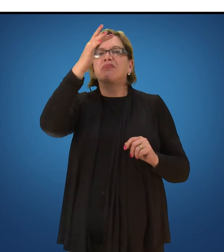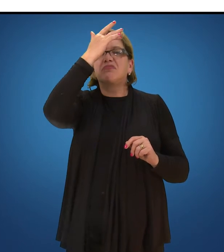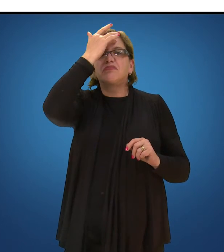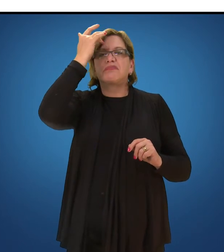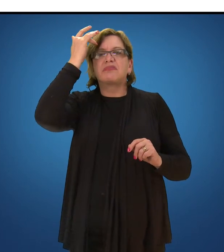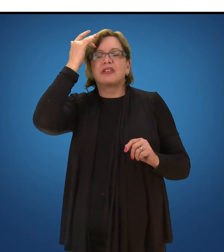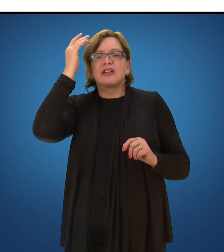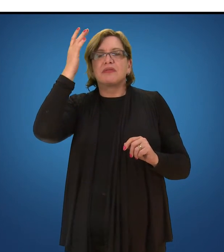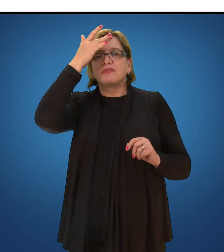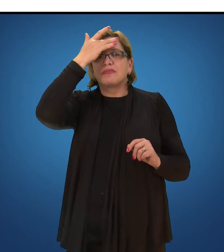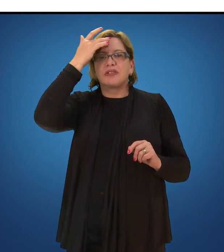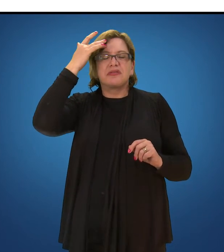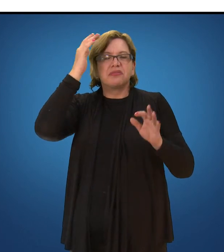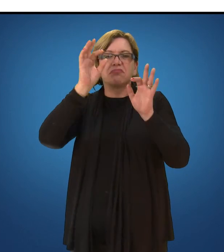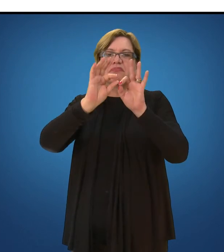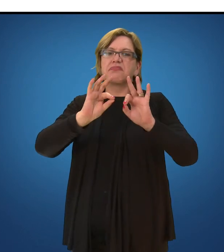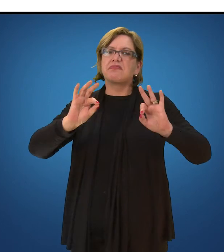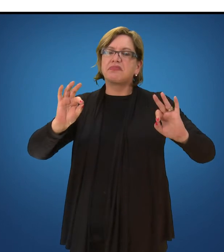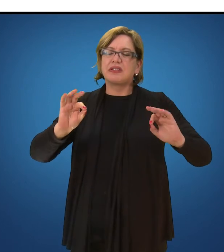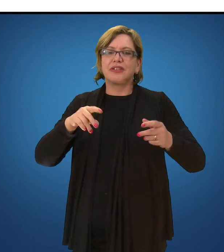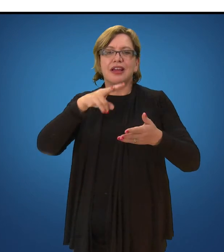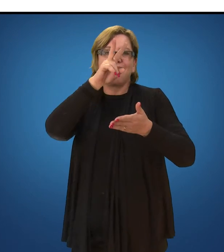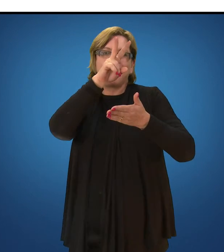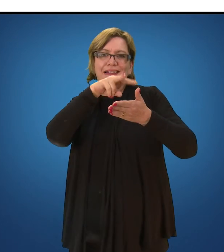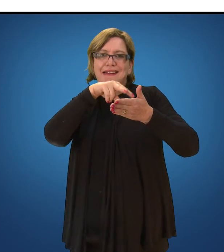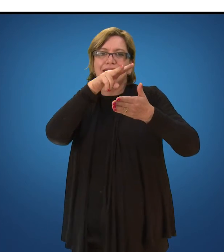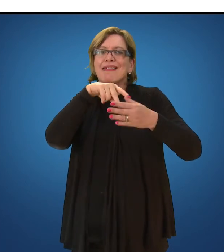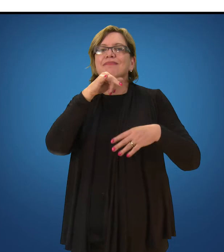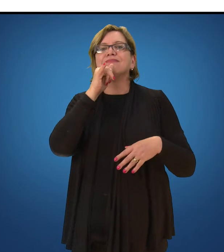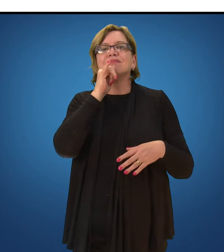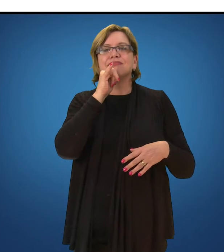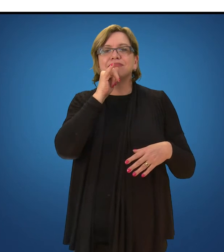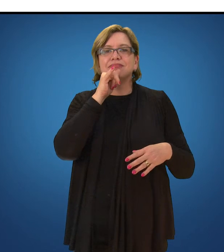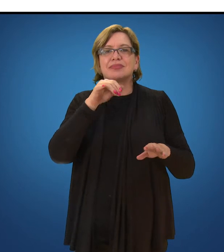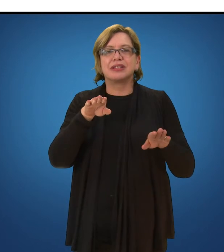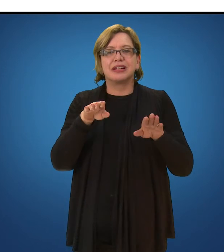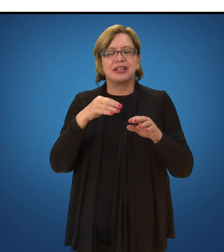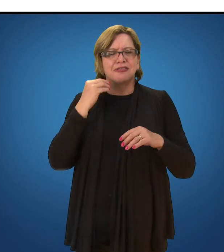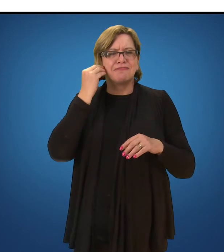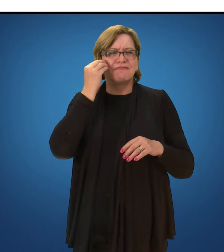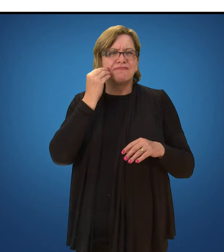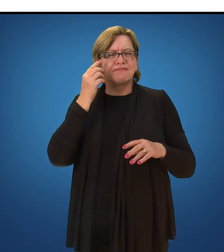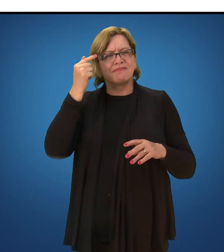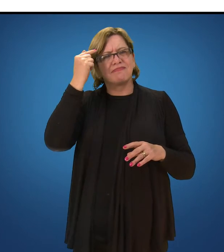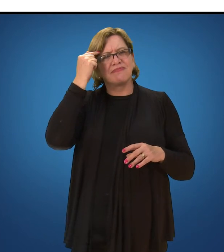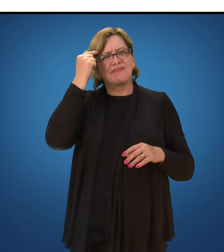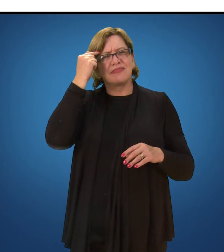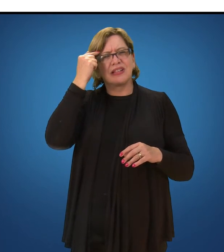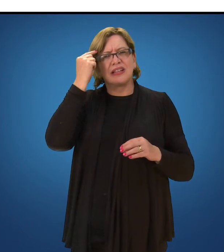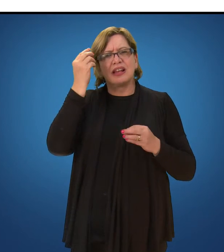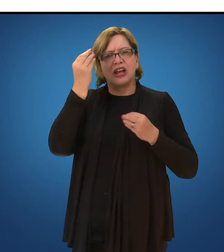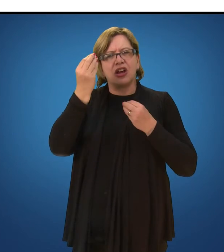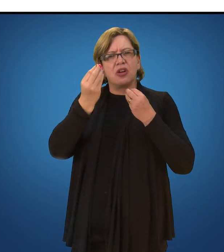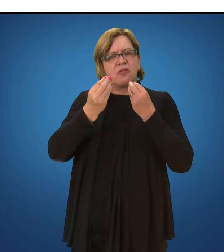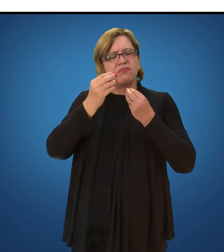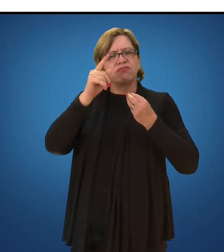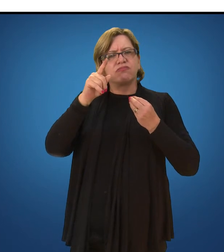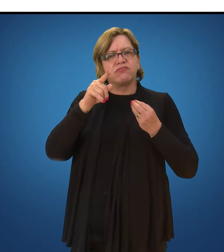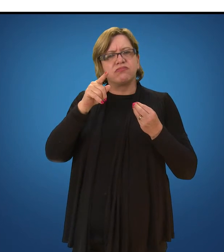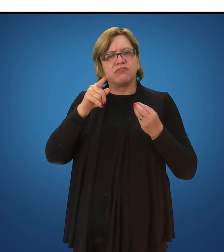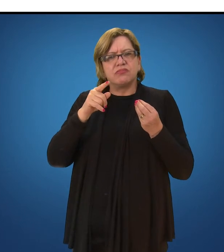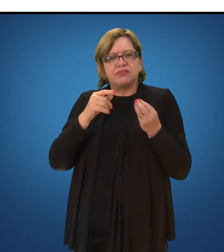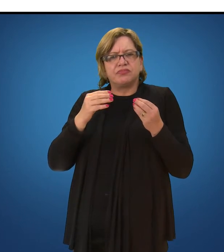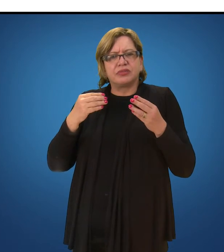de pessoas comuns. Leia esses exemplos e tente pensar um pouco esses exemplos que são trazidos no livro